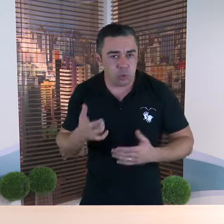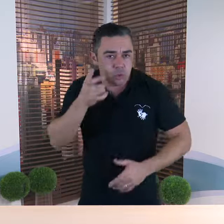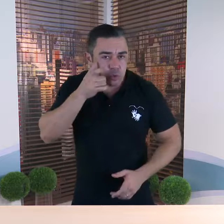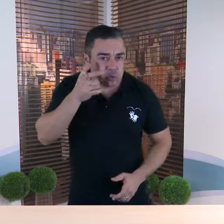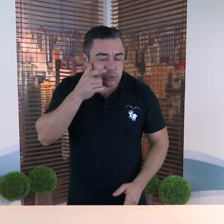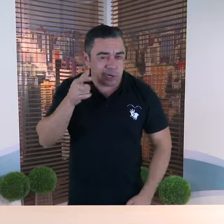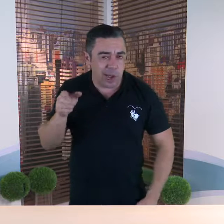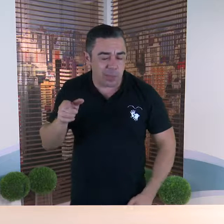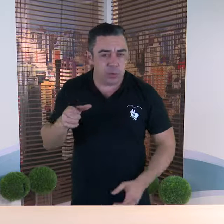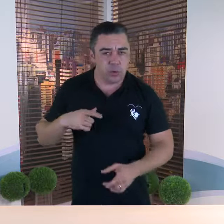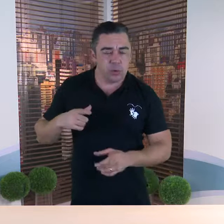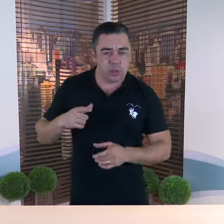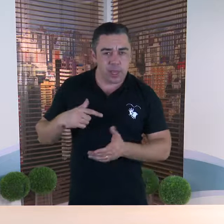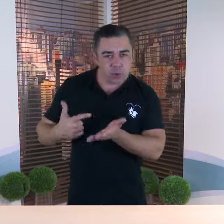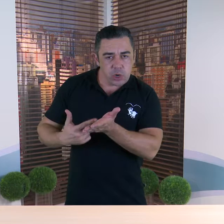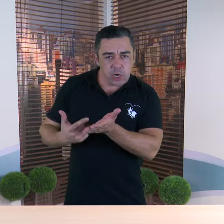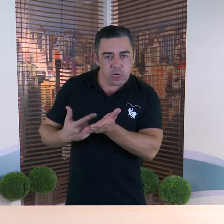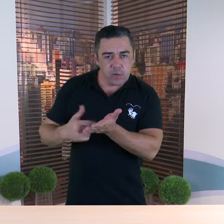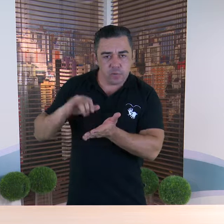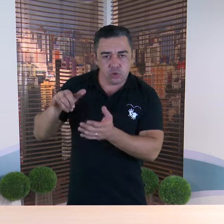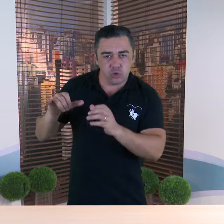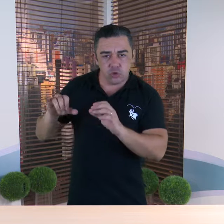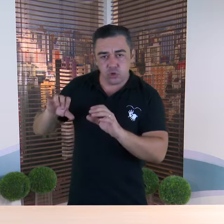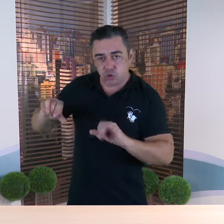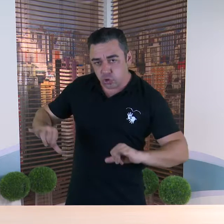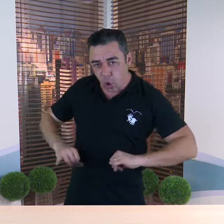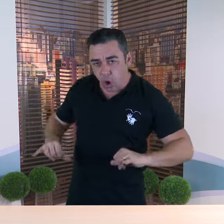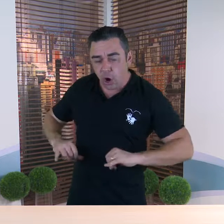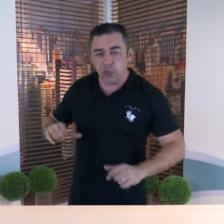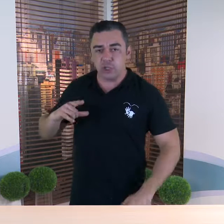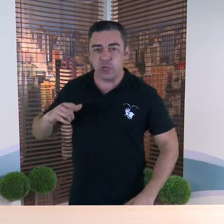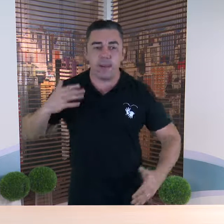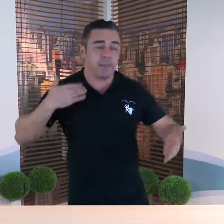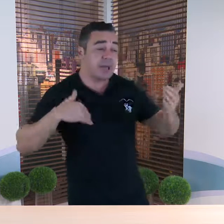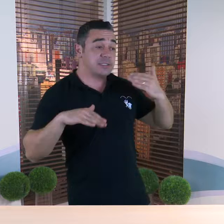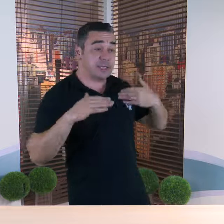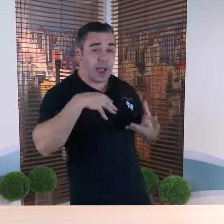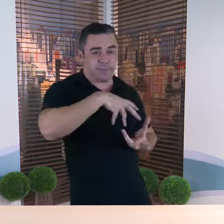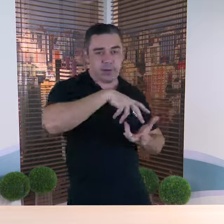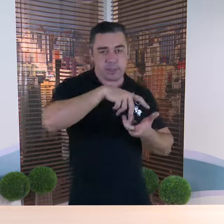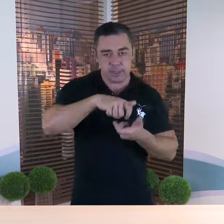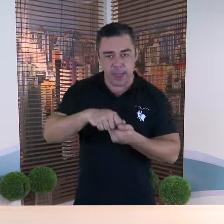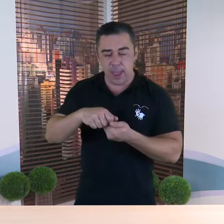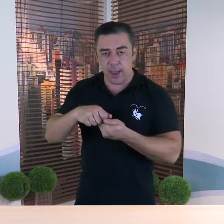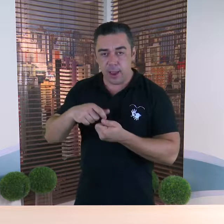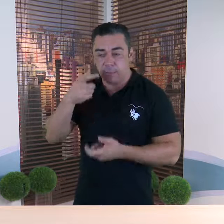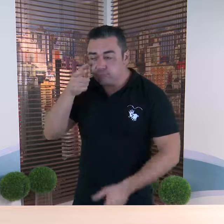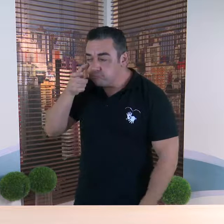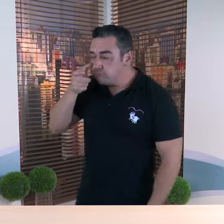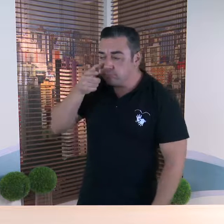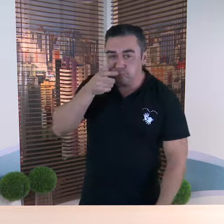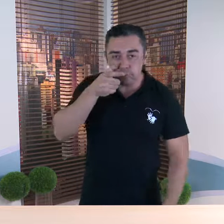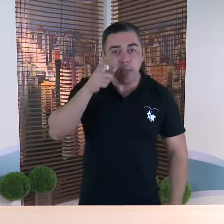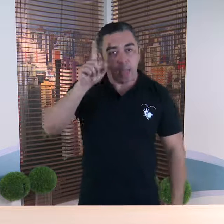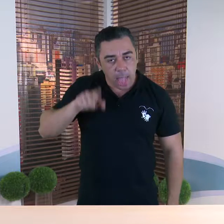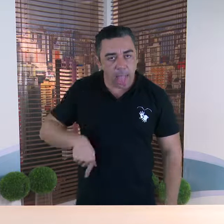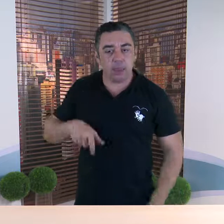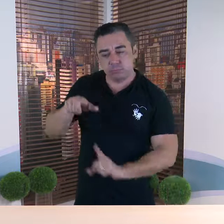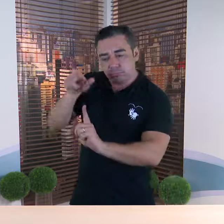dúvida de que o diabo descrito por Jó como quem rodeava a terra e passeava por ela, em Jó 1,7, é o mesmo